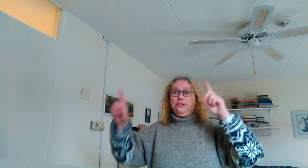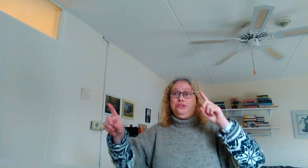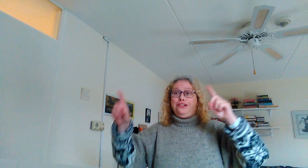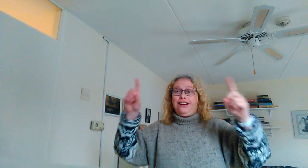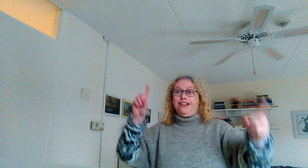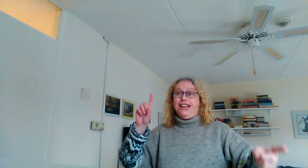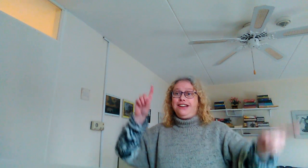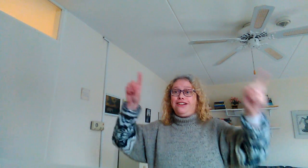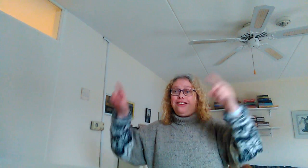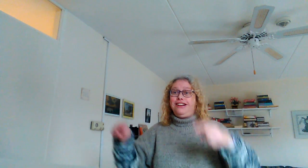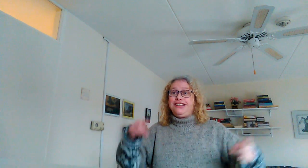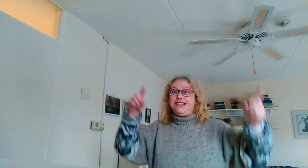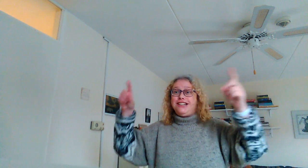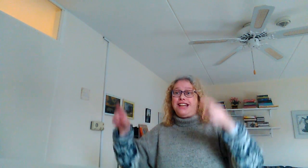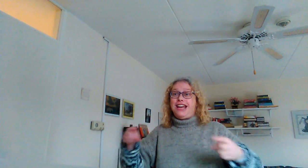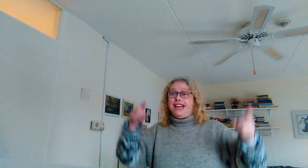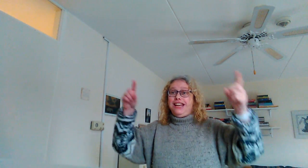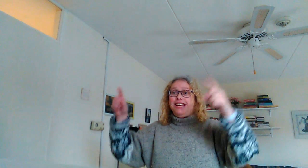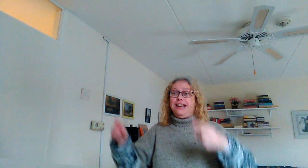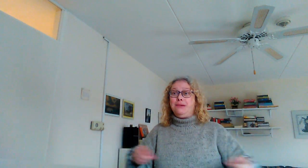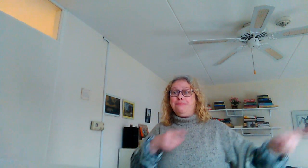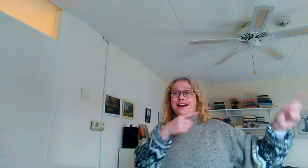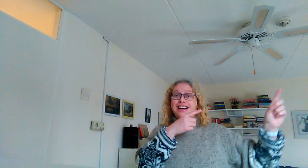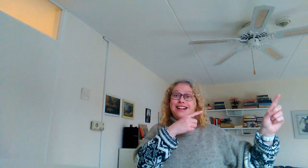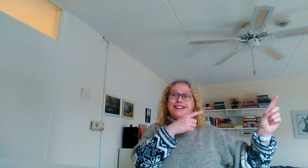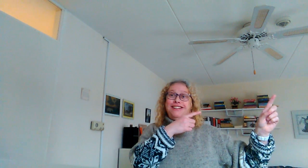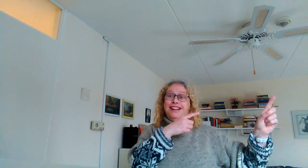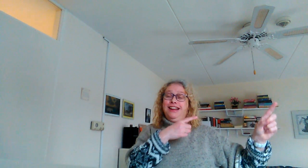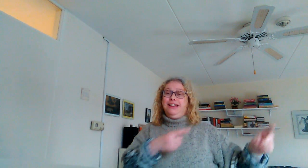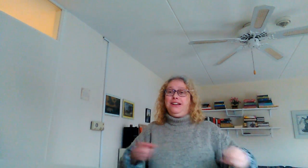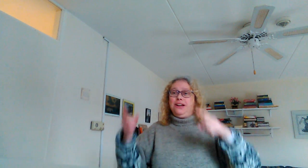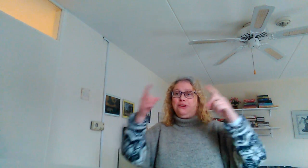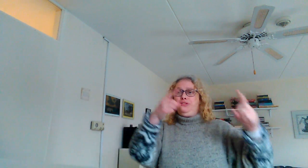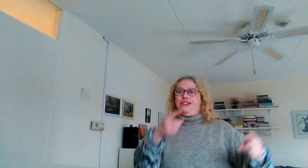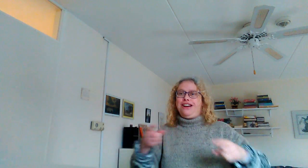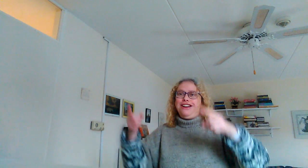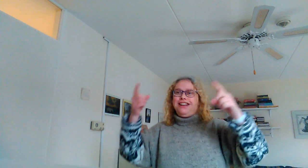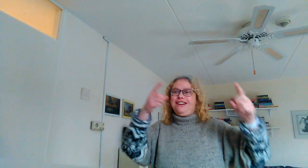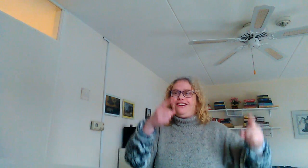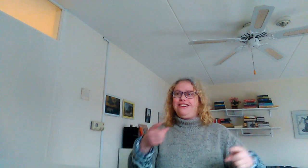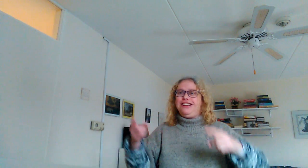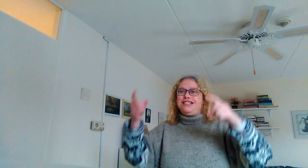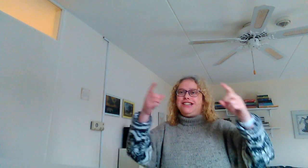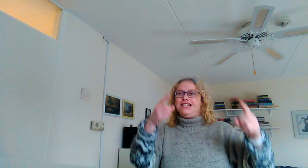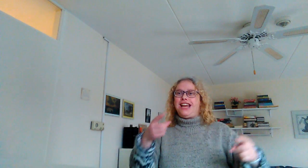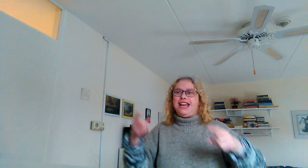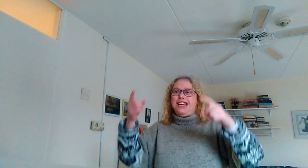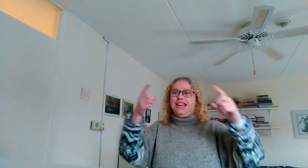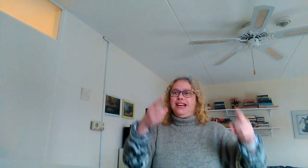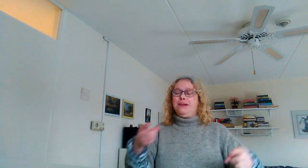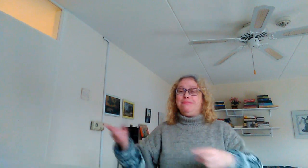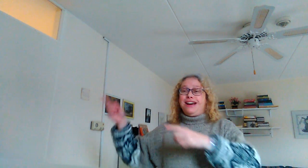Jeroen van Inkel is het helemaal. Jeroen van Inkel is het